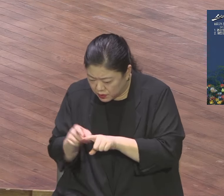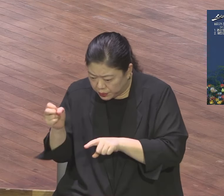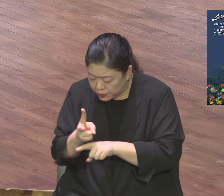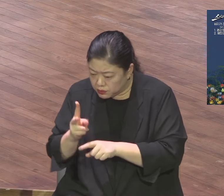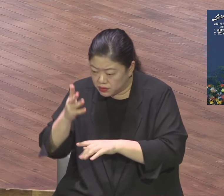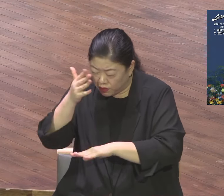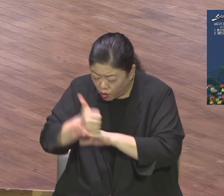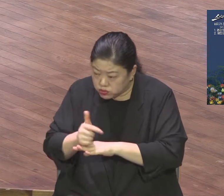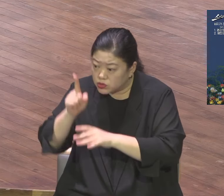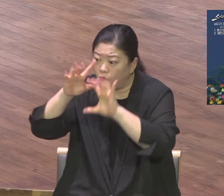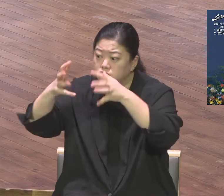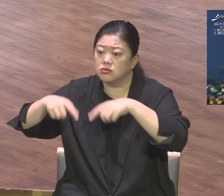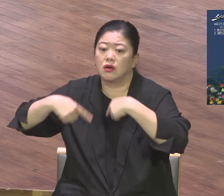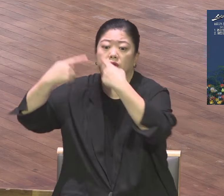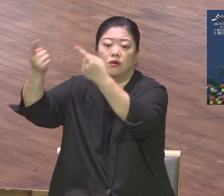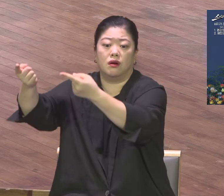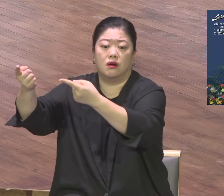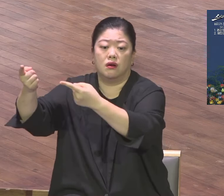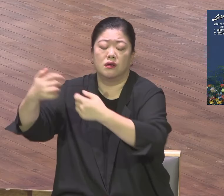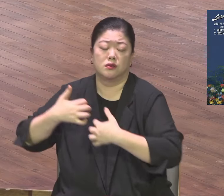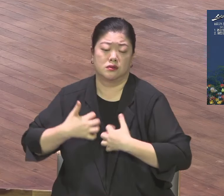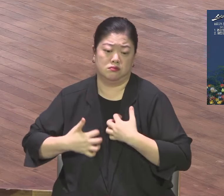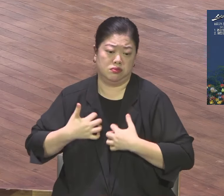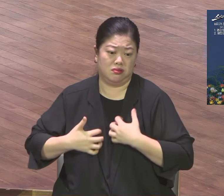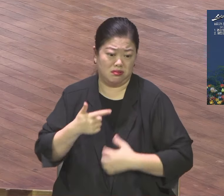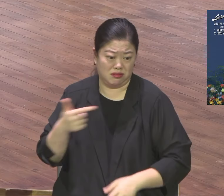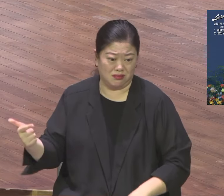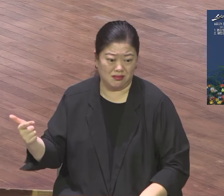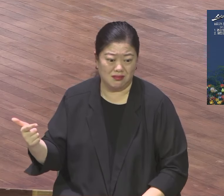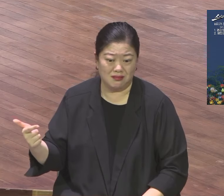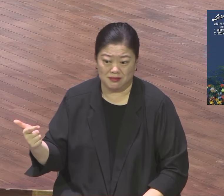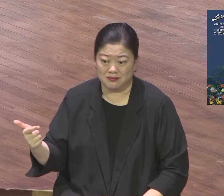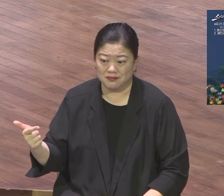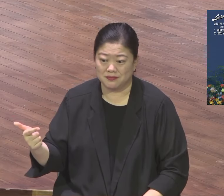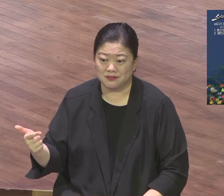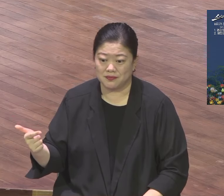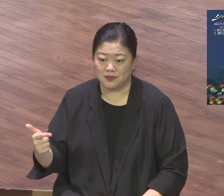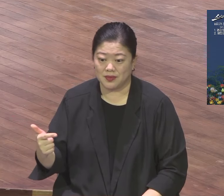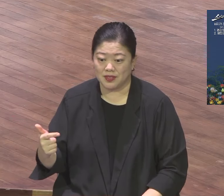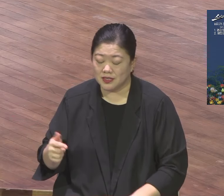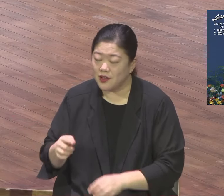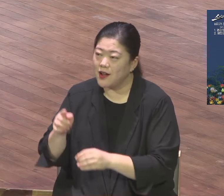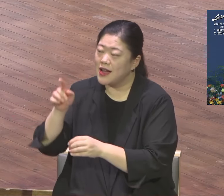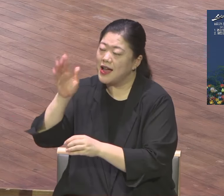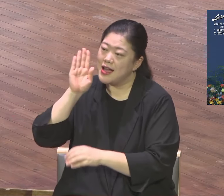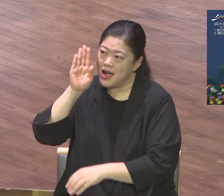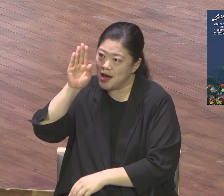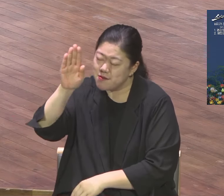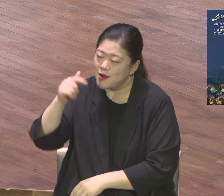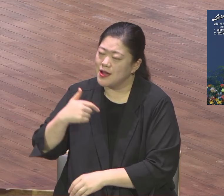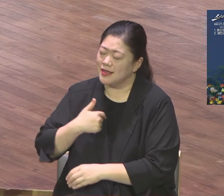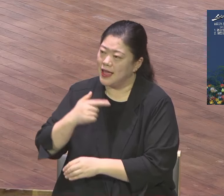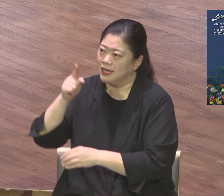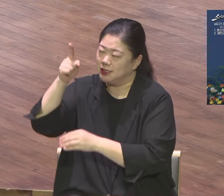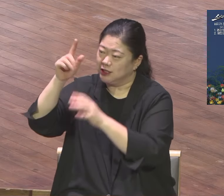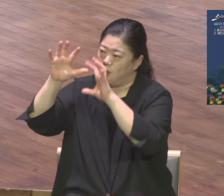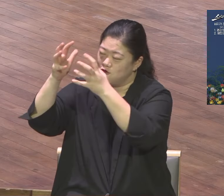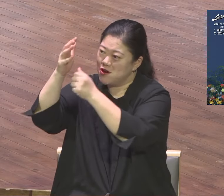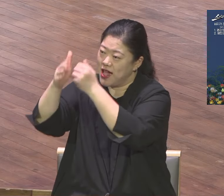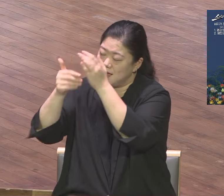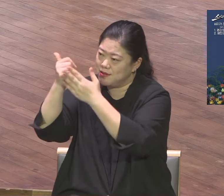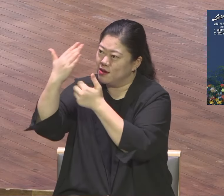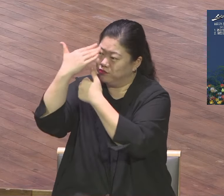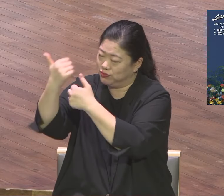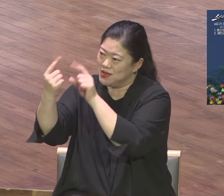그 반석 위에 그 고백 위에 머무는 그러한 믿음의 집을 굳건히 세워가면서 우리 영